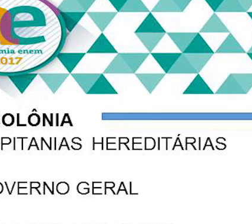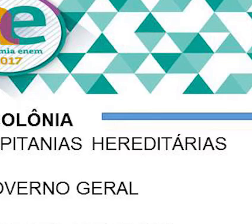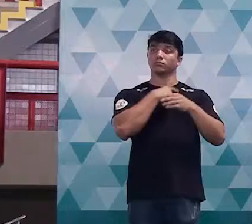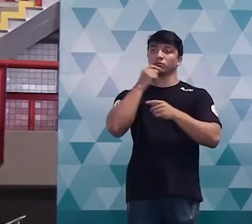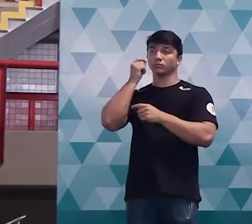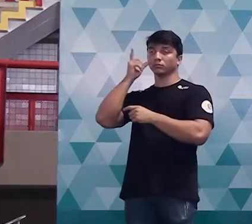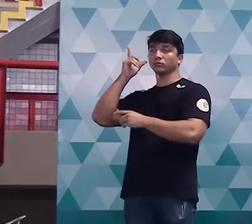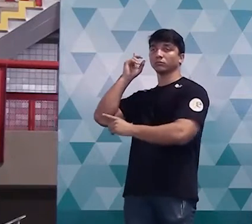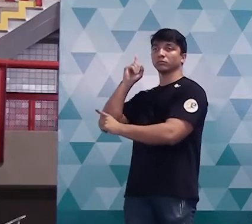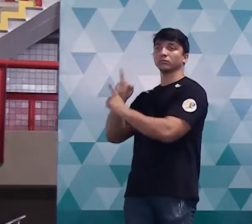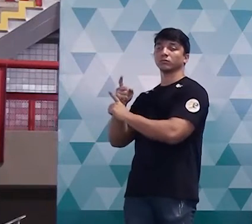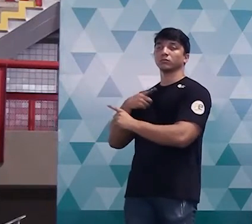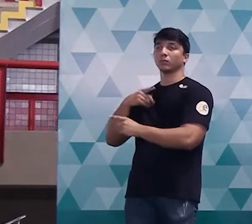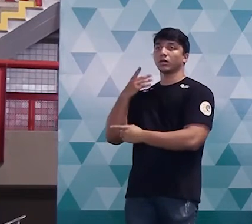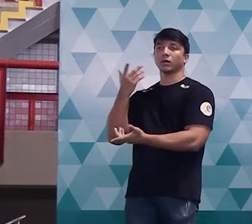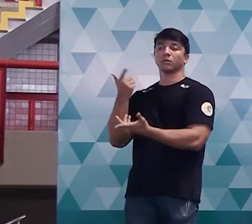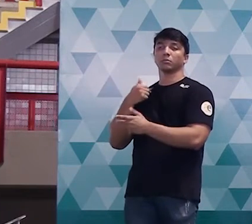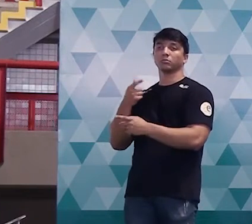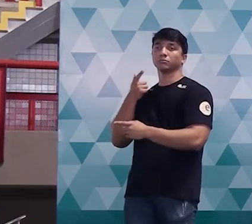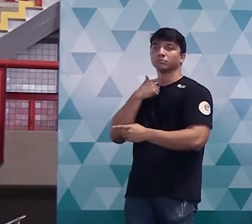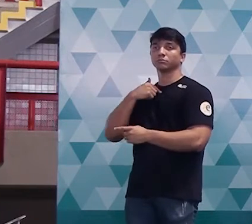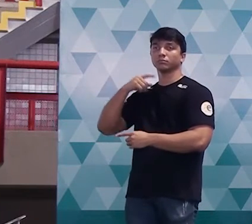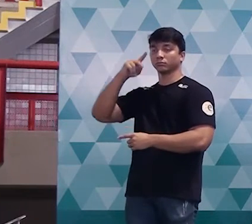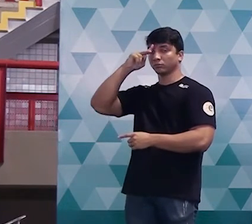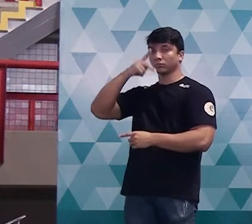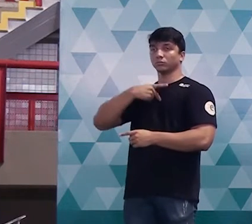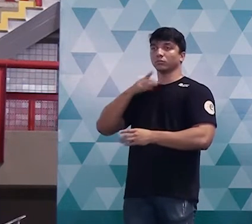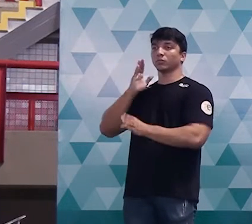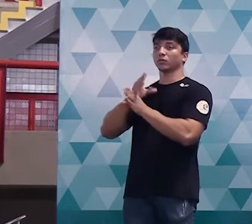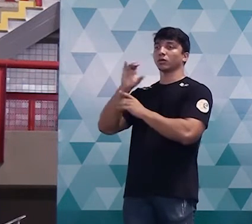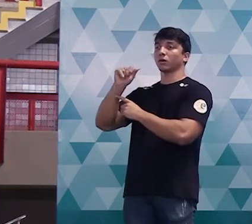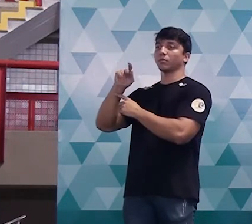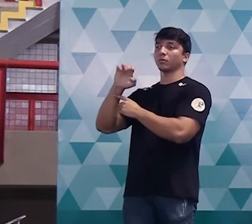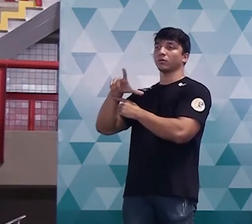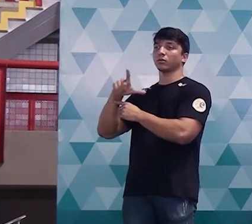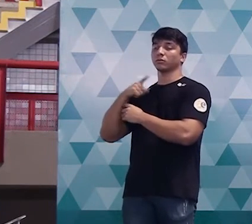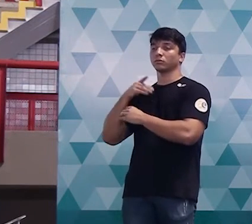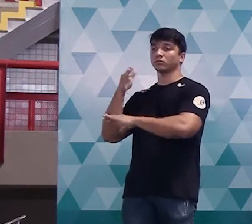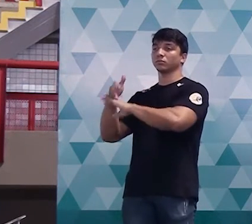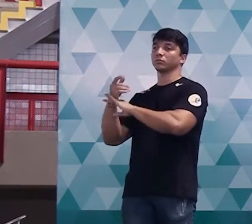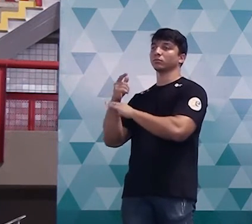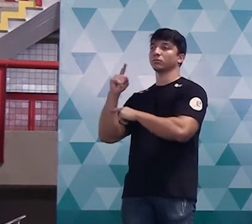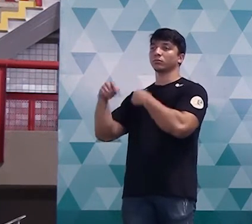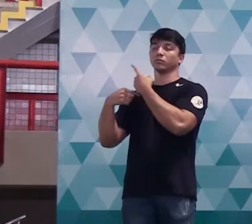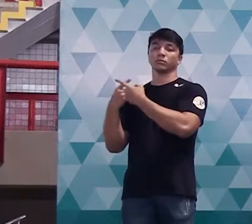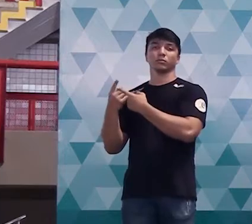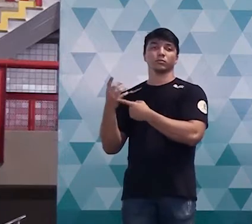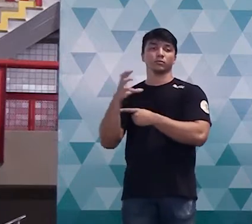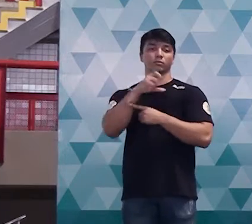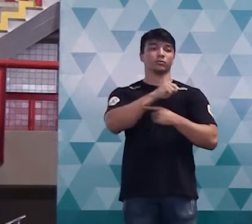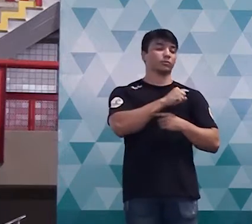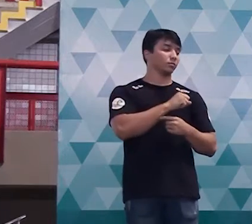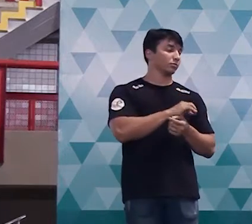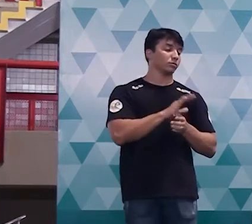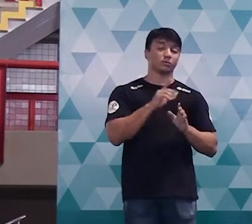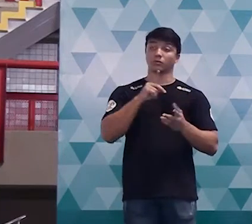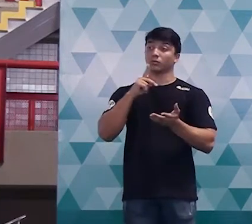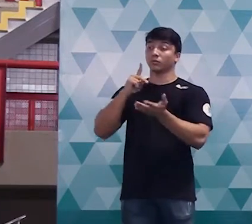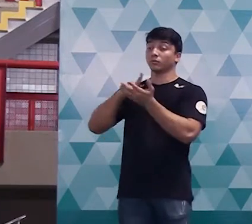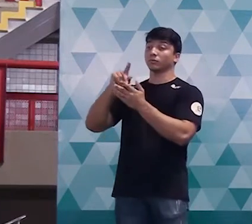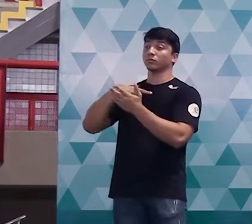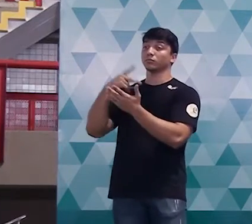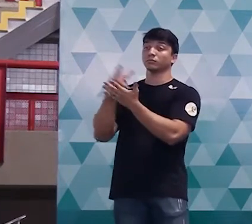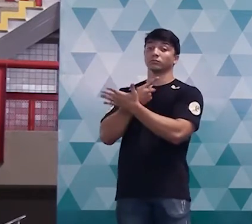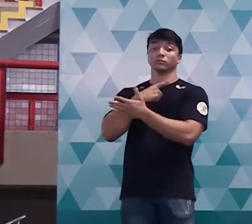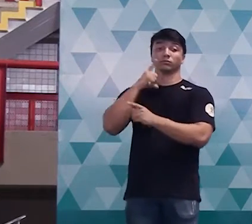foi causal ou proposital, já que Cabral, ao chegar logo depois, foi às Índias Orientais resgatar a Vasco da Gama. Na verdade, o que você